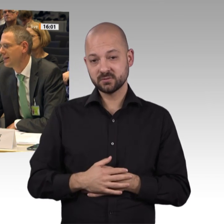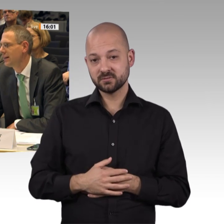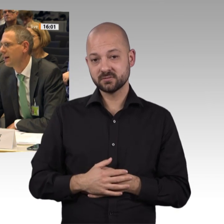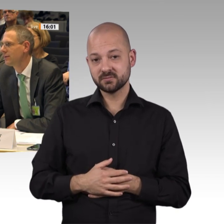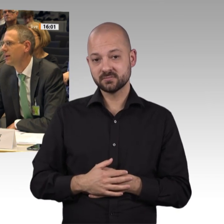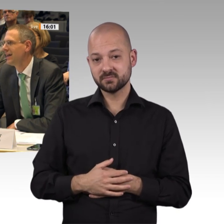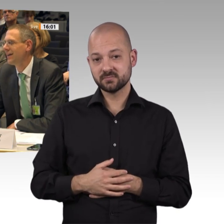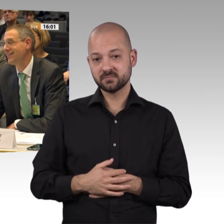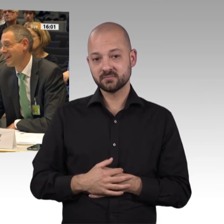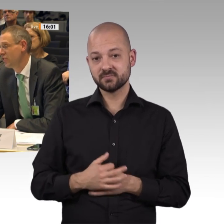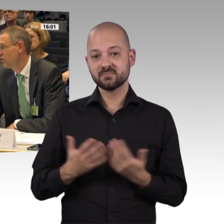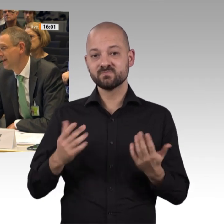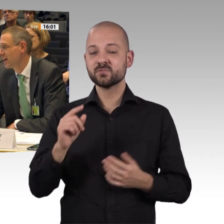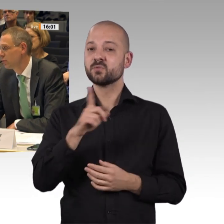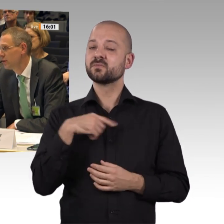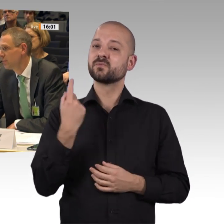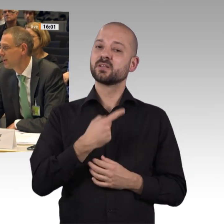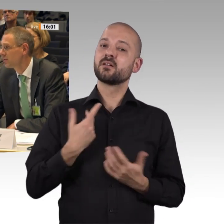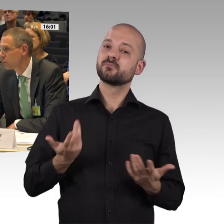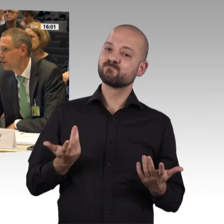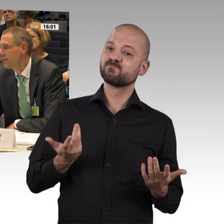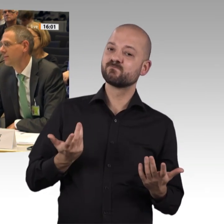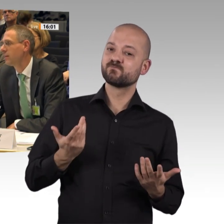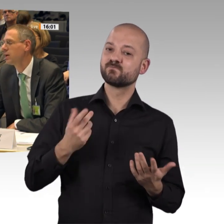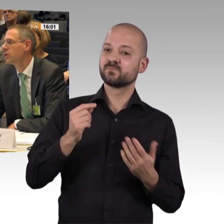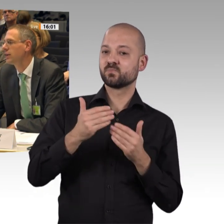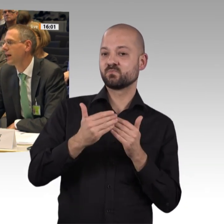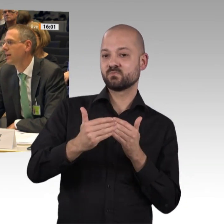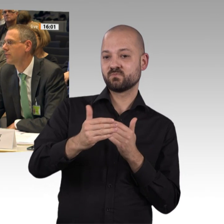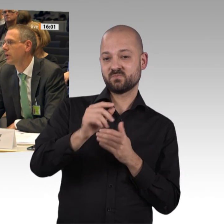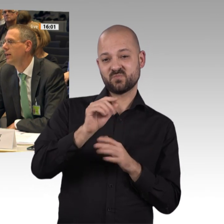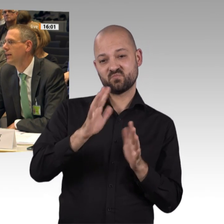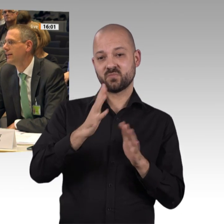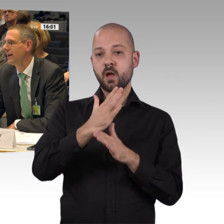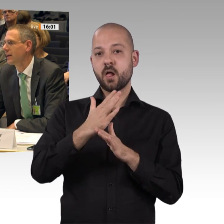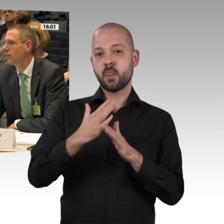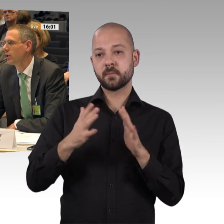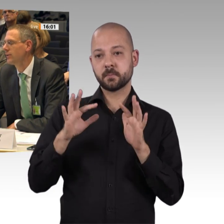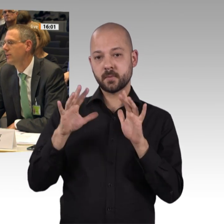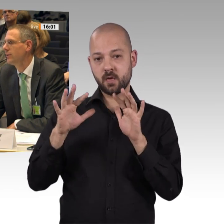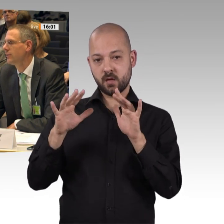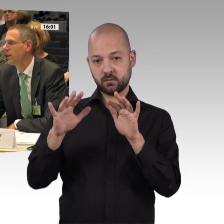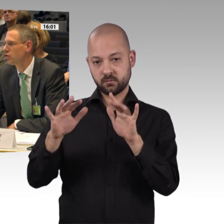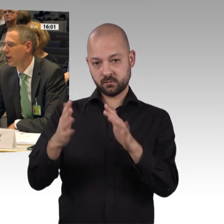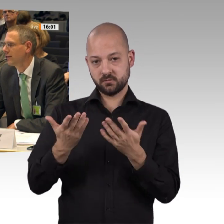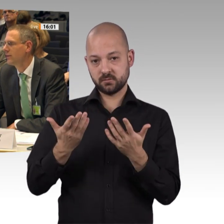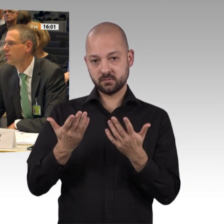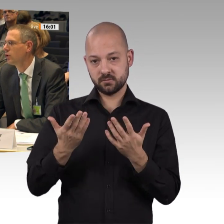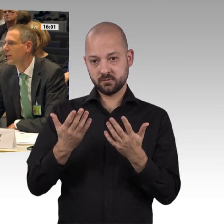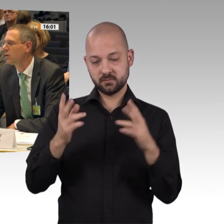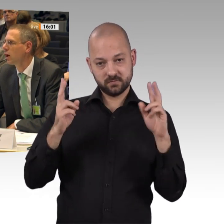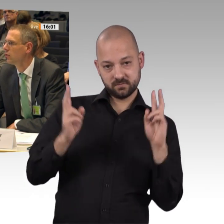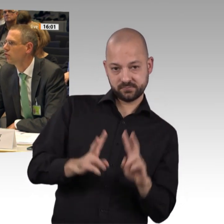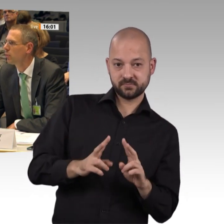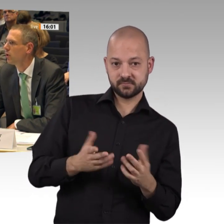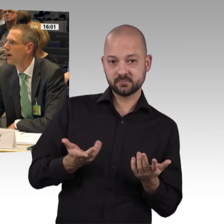zu rechnen hat. Es ist ganz schwer kalkulierbar. Deutlich ist ja aber auch in den Einlassungen derer geworden, die sehr stark sich für